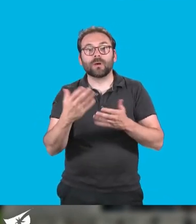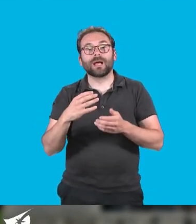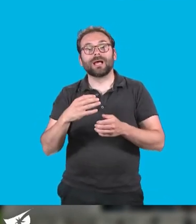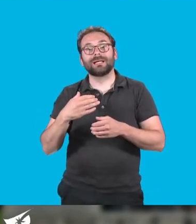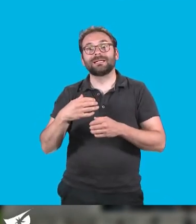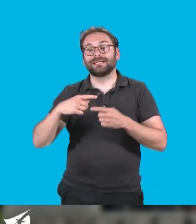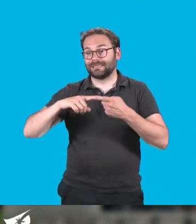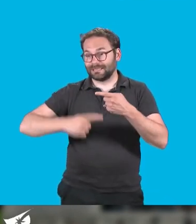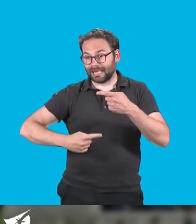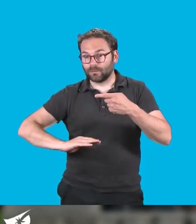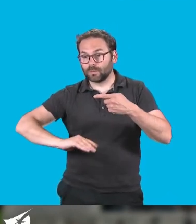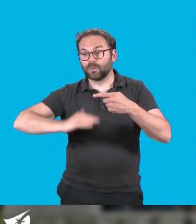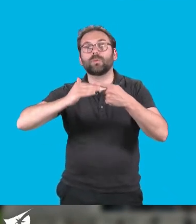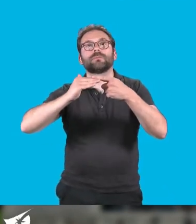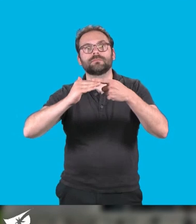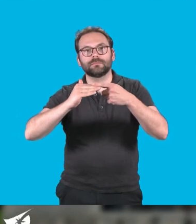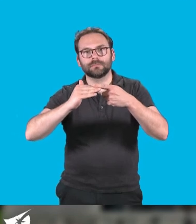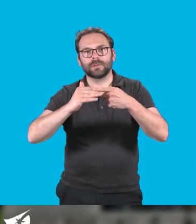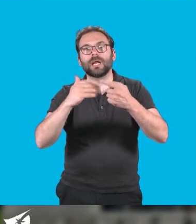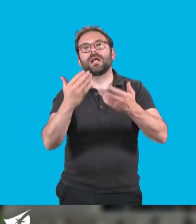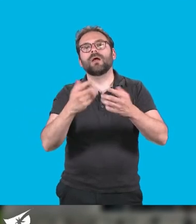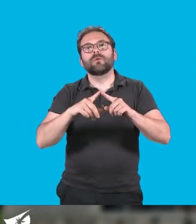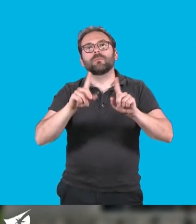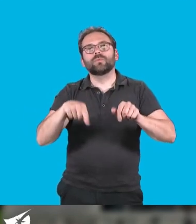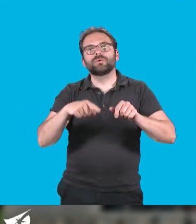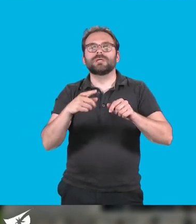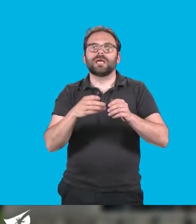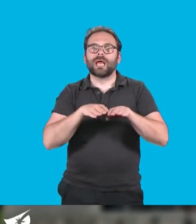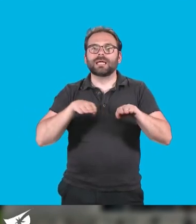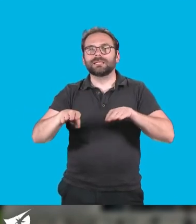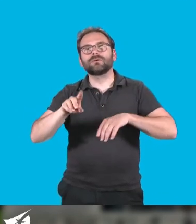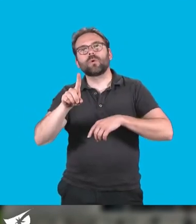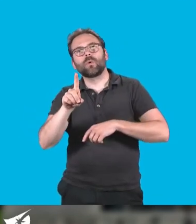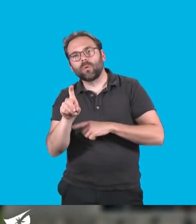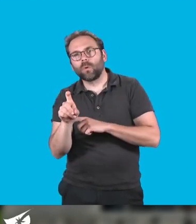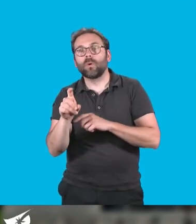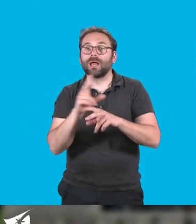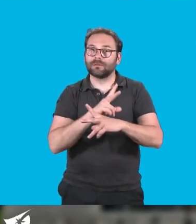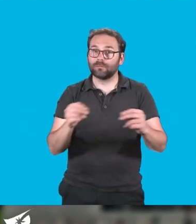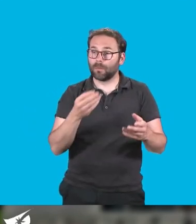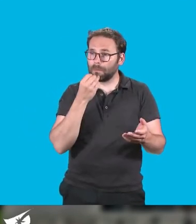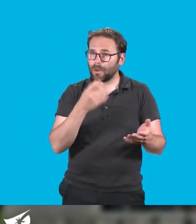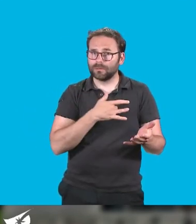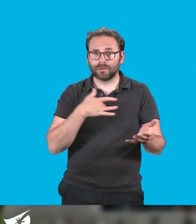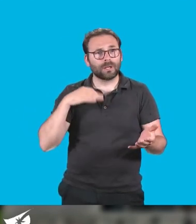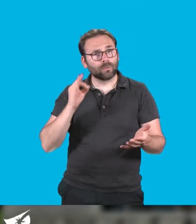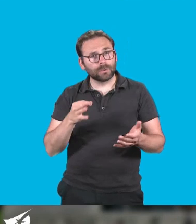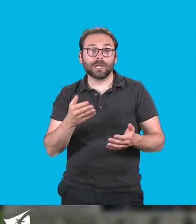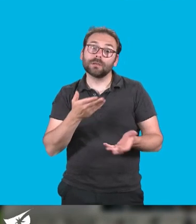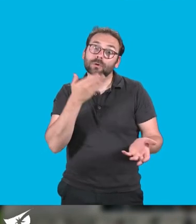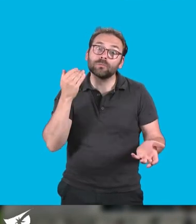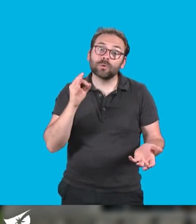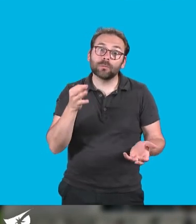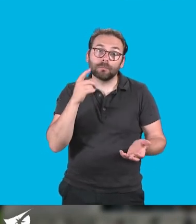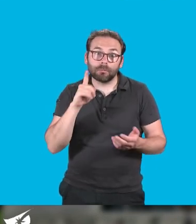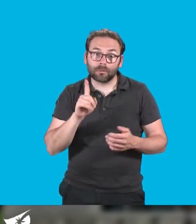qui montrent que, évidemment, les budgets annexes de l'eau et de l'assainissement sont en bonne santé. C'est tant mieux, parce que nous allons devoir